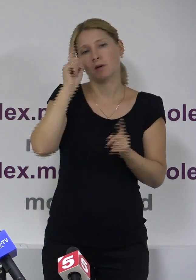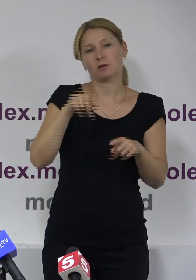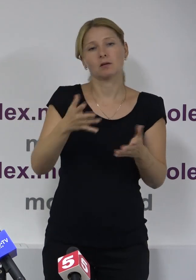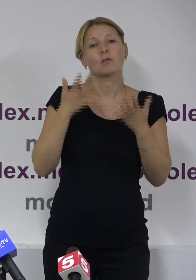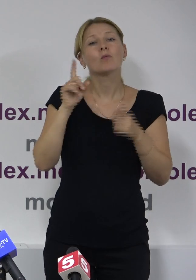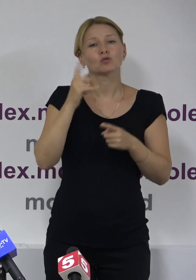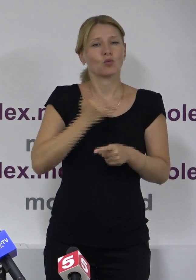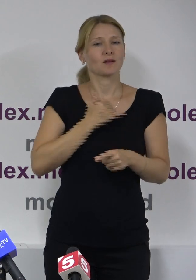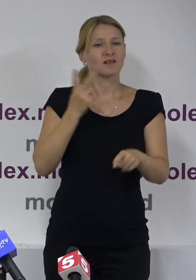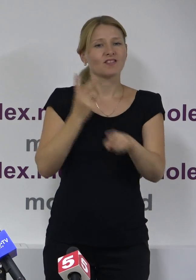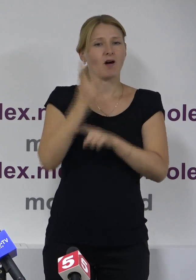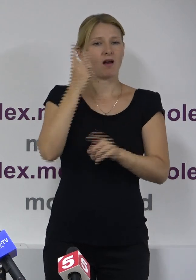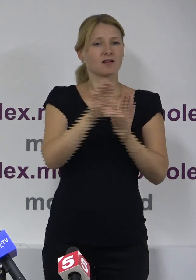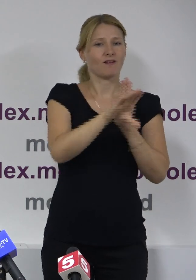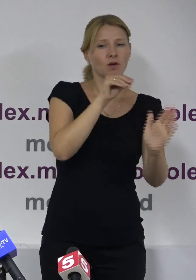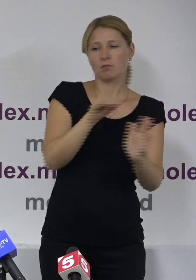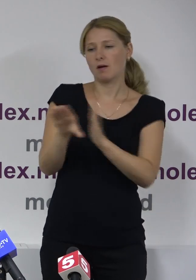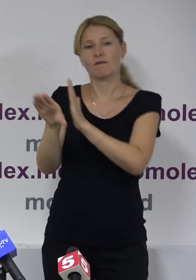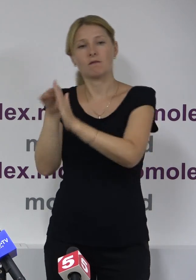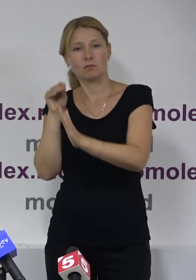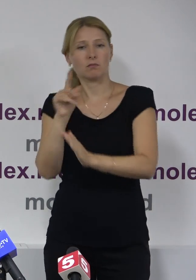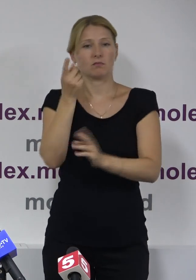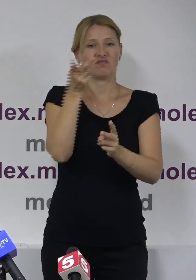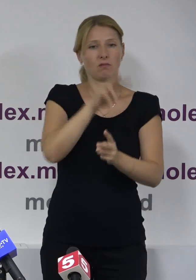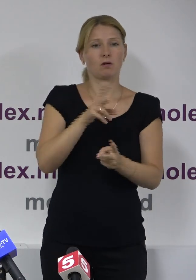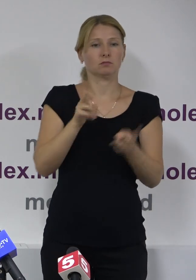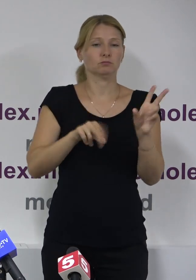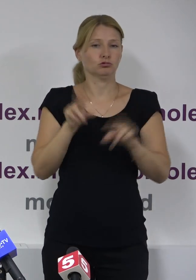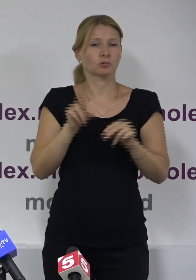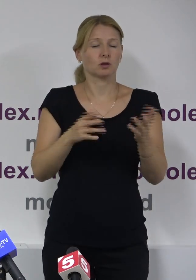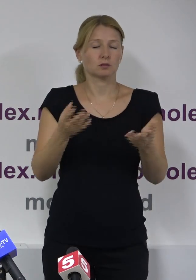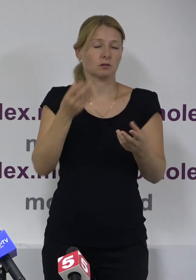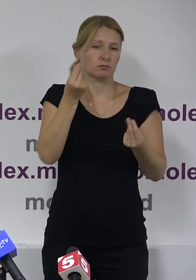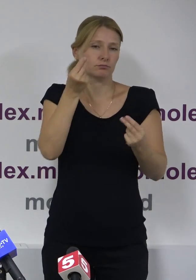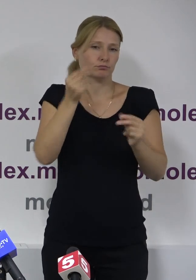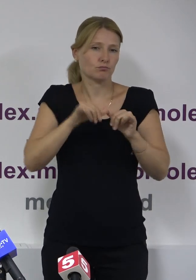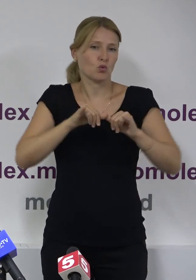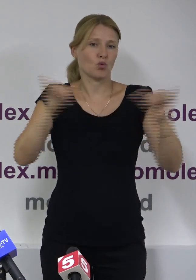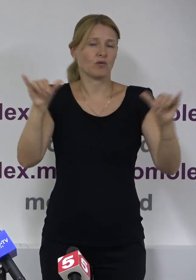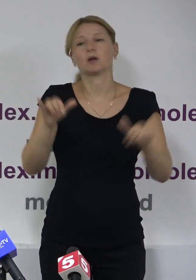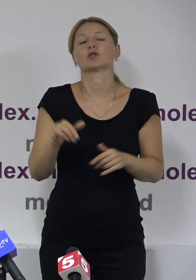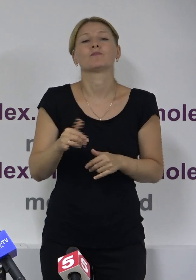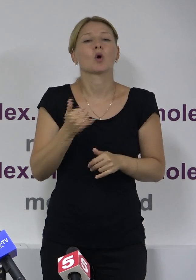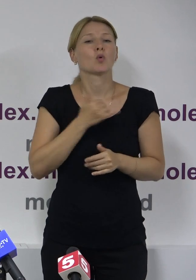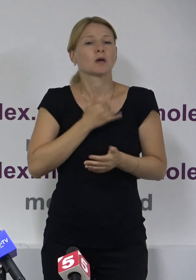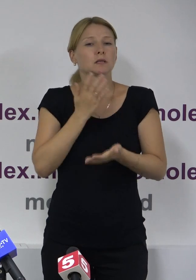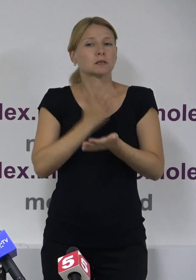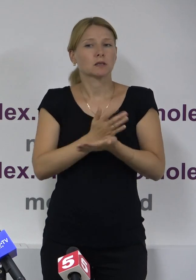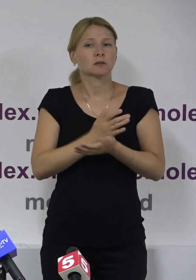scrutin dublu, practic avem alegeri prezidențiale acum și referendum. În plus, avem organizarea